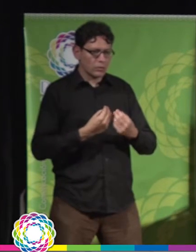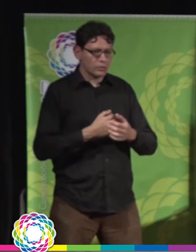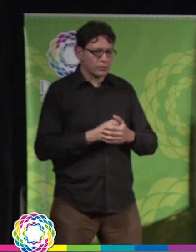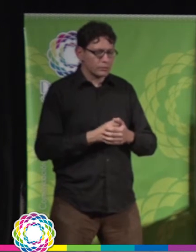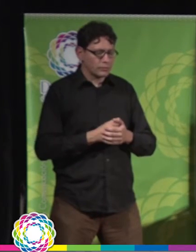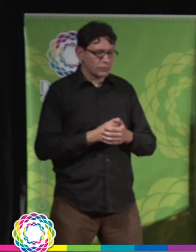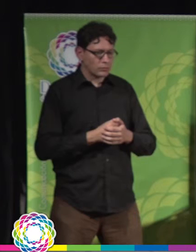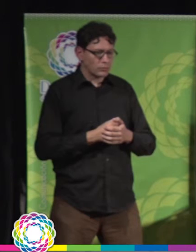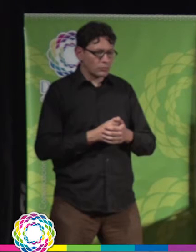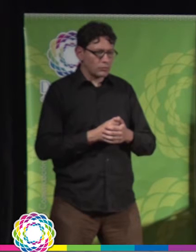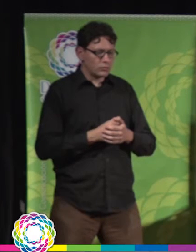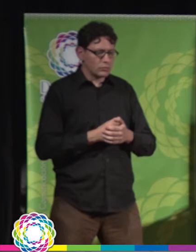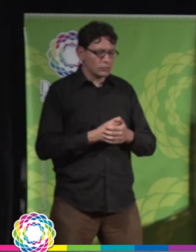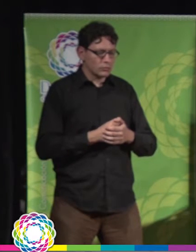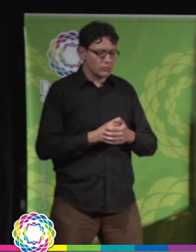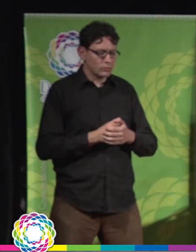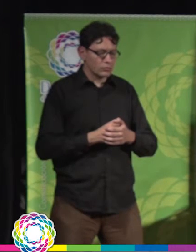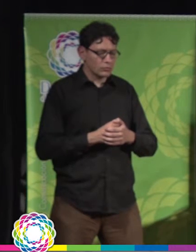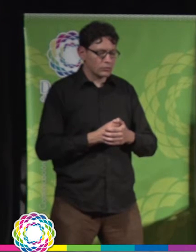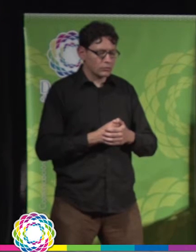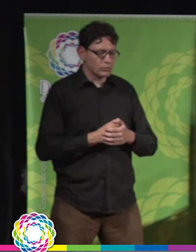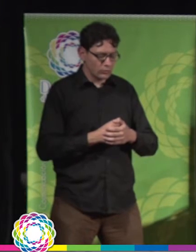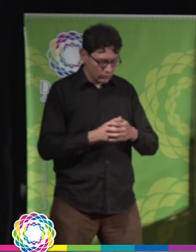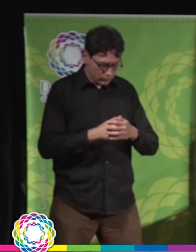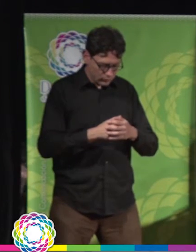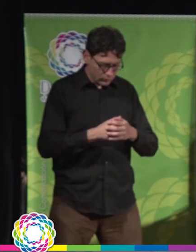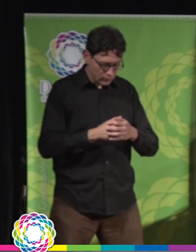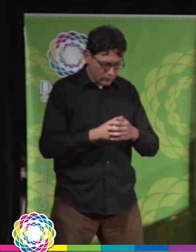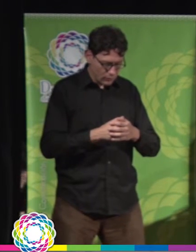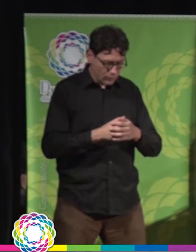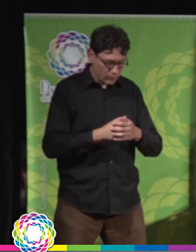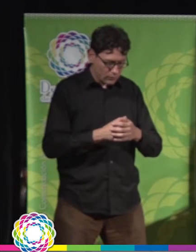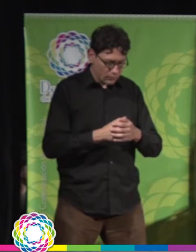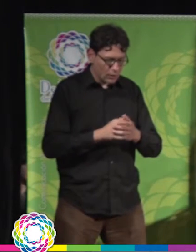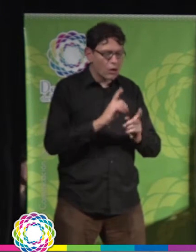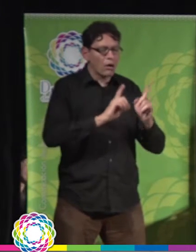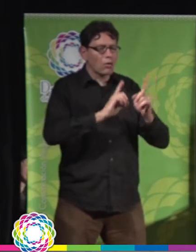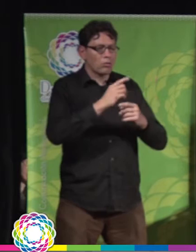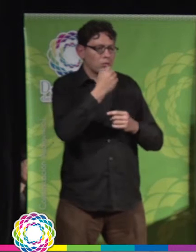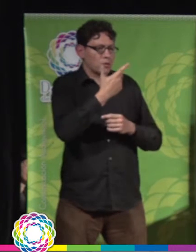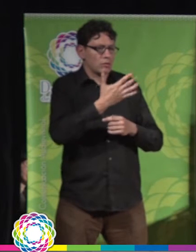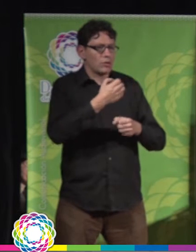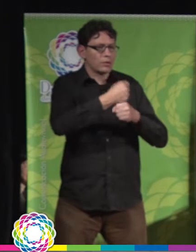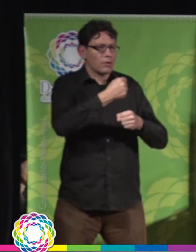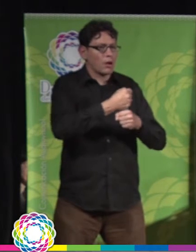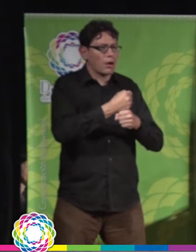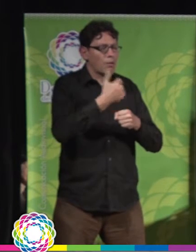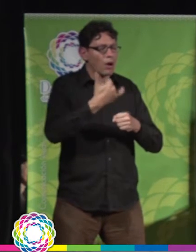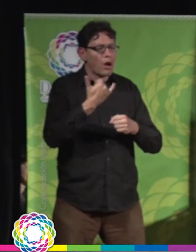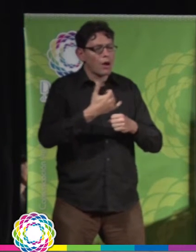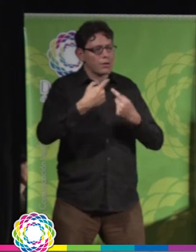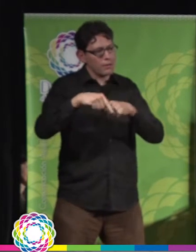Quienes participamos activamente de sindicatos, organizaciones sociales en distintos puntos del